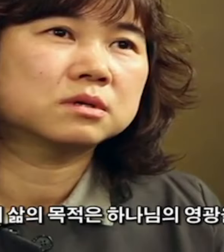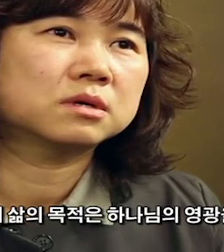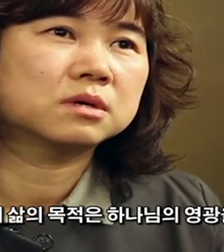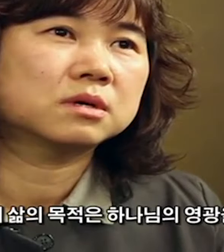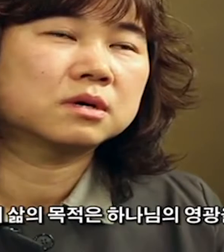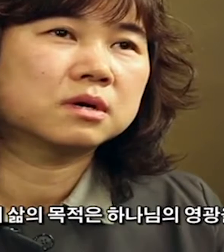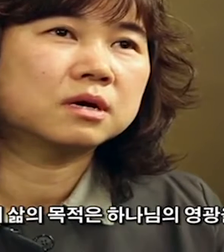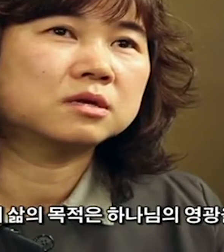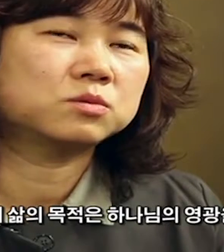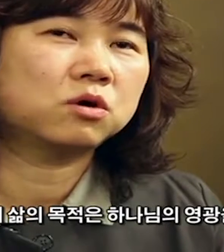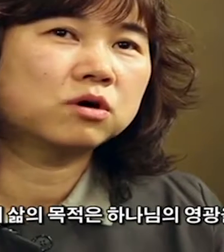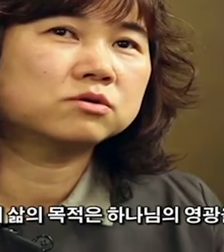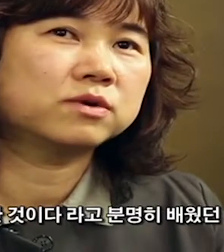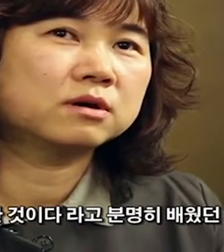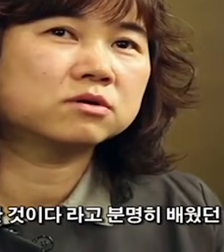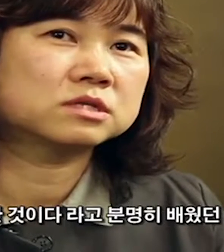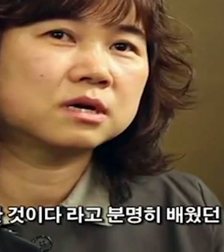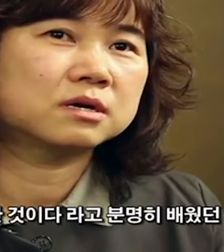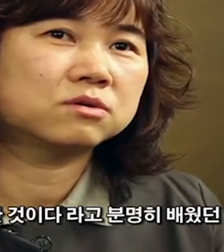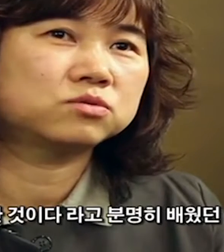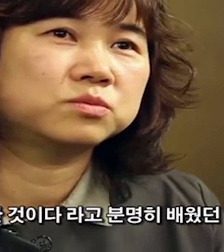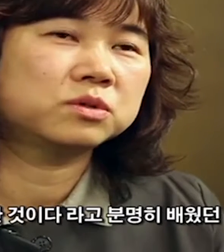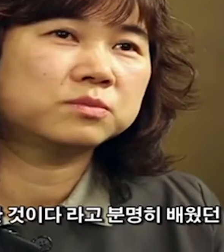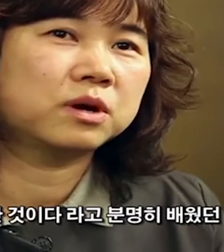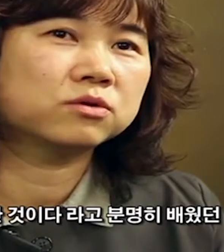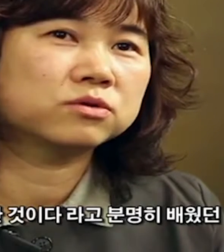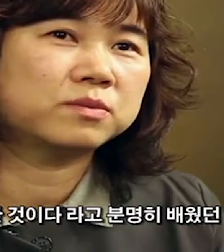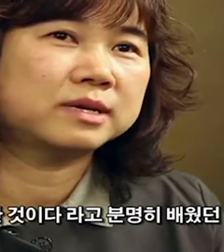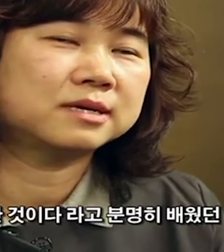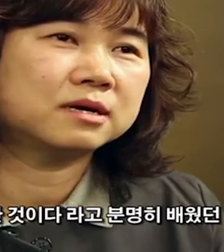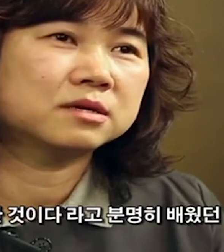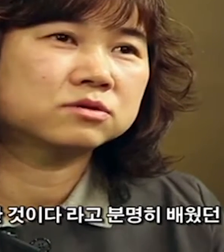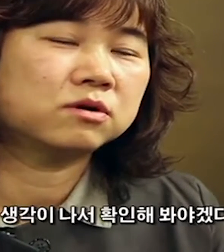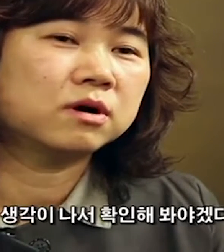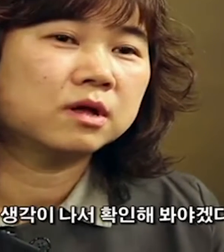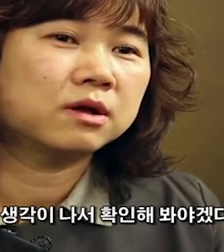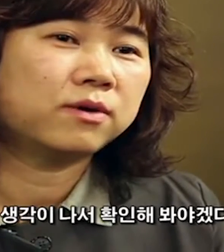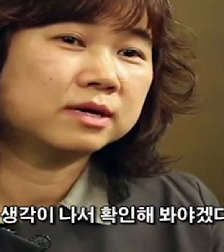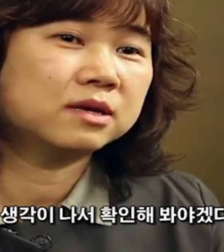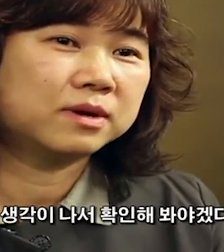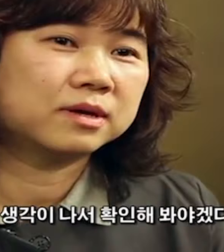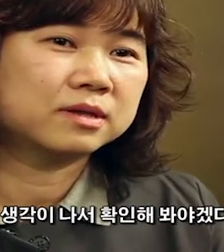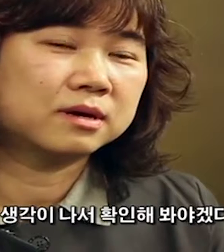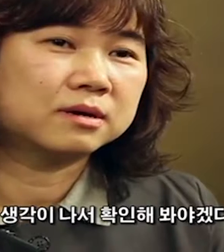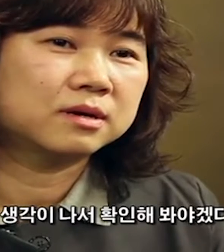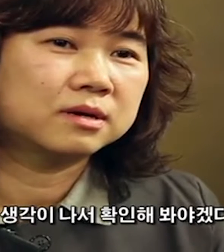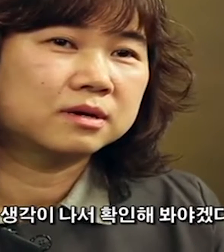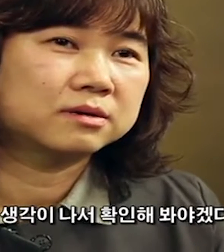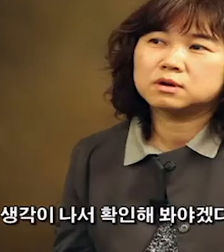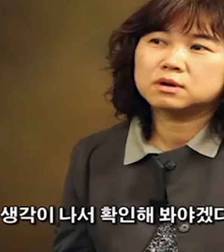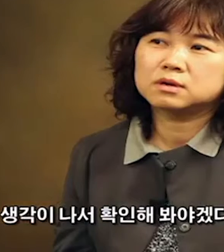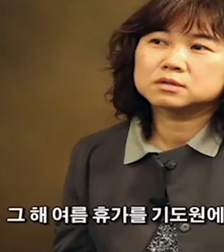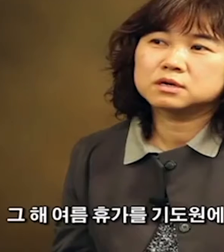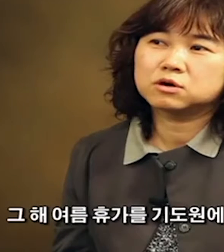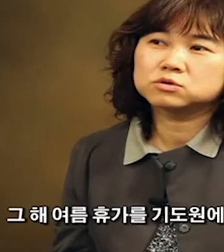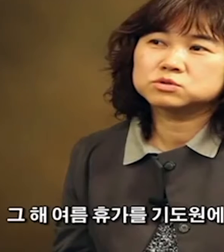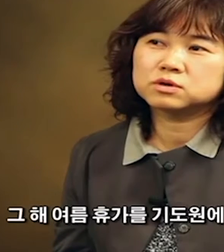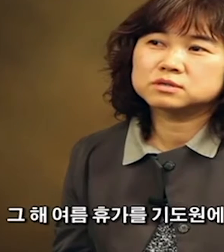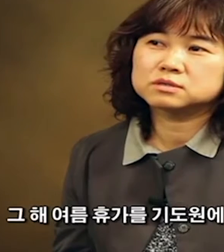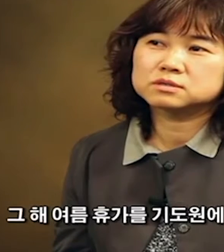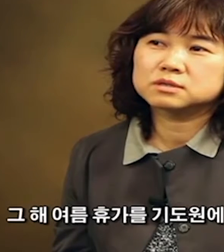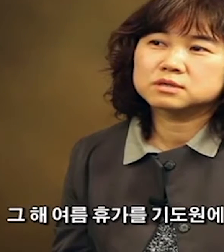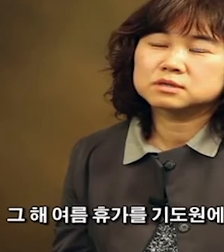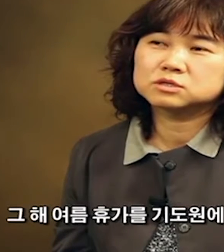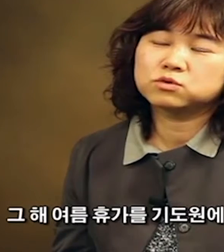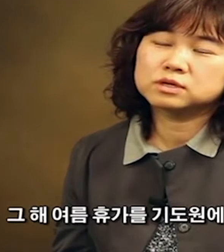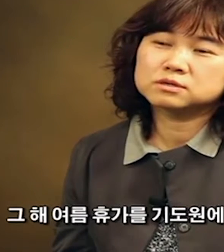목적은 하나님의 영광을 위한 것이다 라고 분명히 배웠던 말이 생각나서 확인해 봐야겠다. 그의 여름